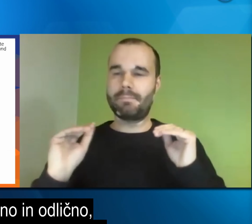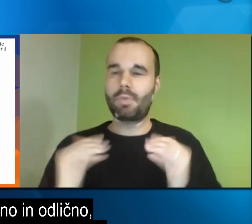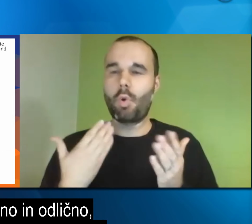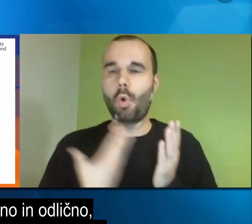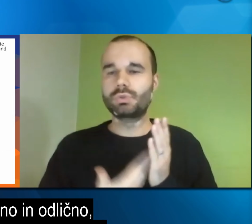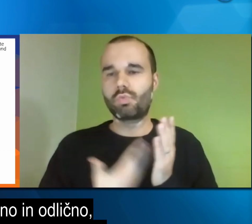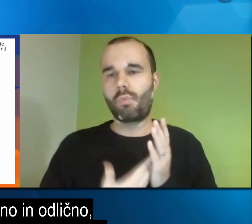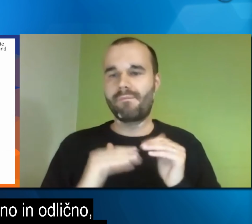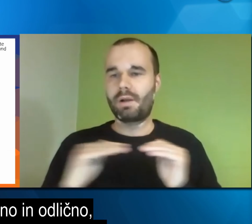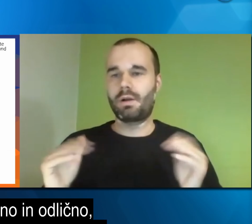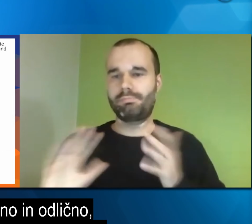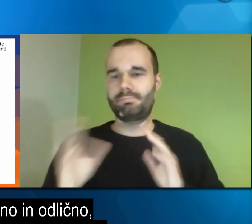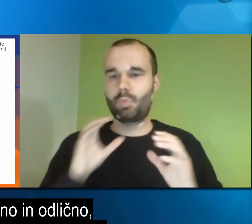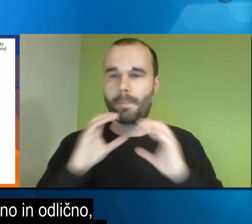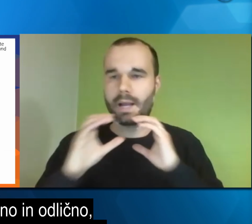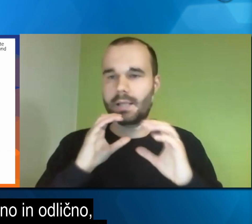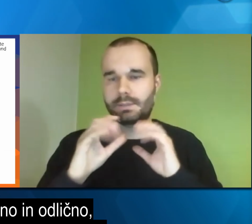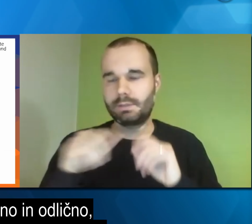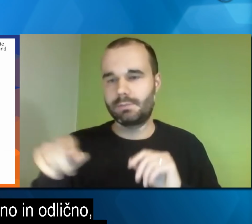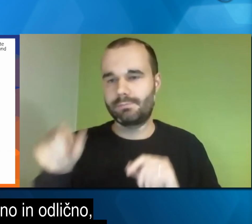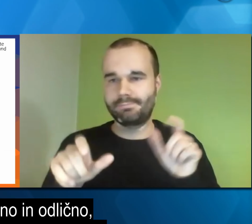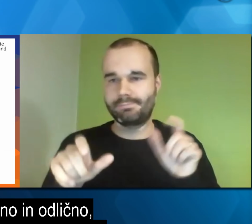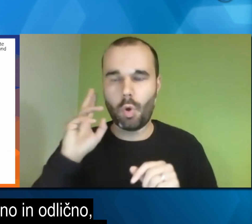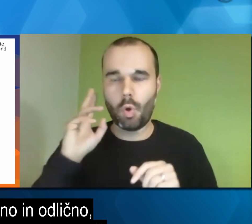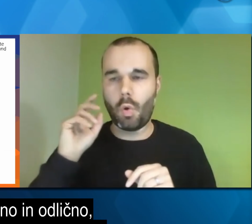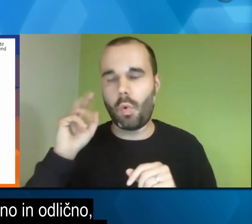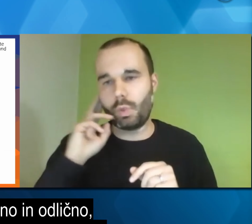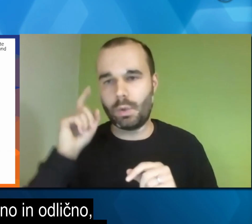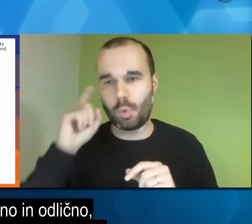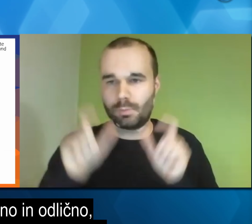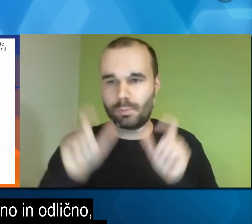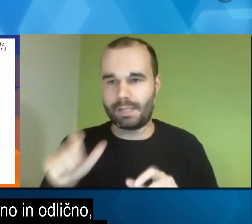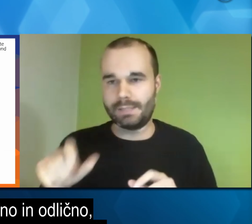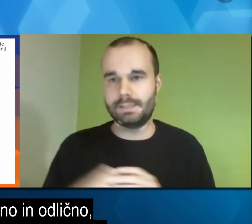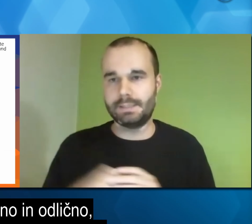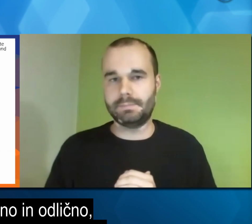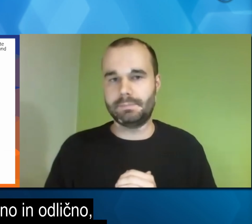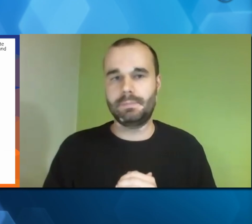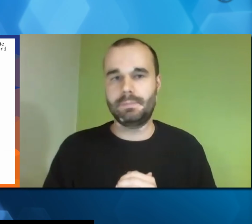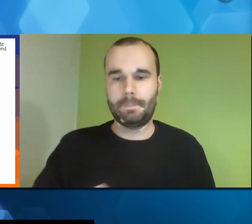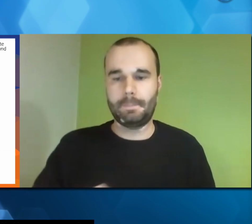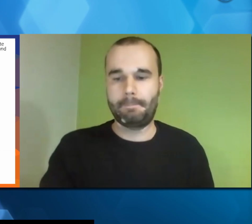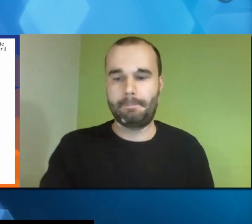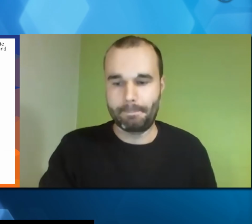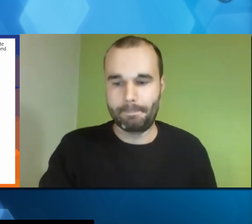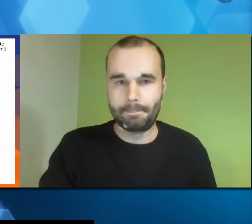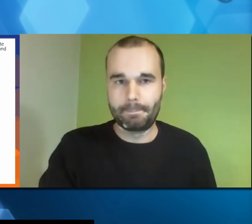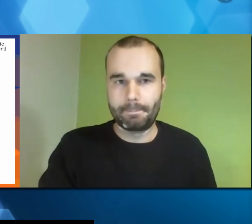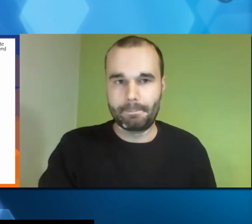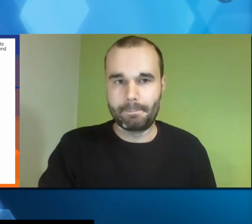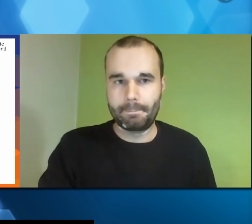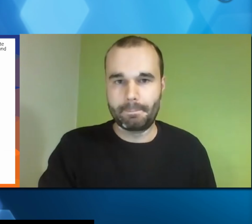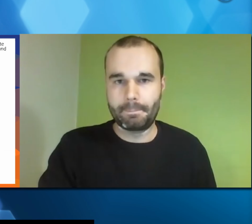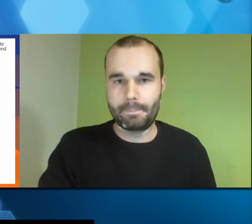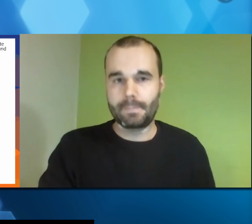ne prav popolno in odlično, ampak na neki osnovni stopnji, da jo tudi invalidi